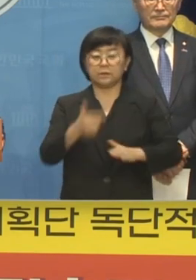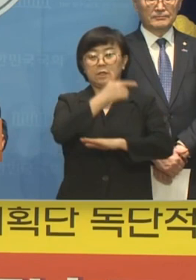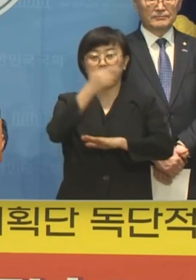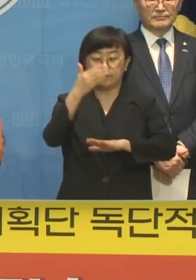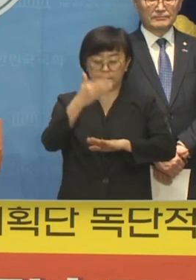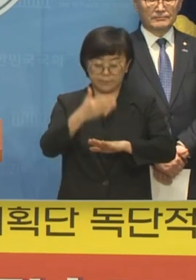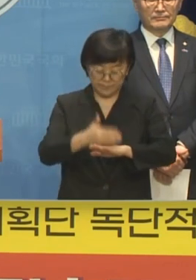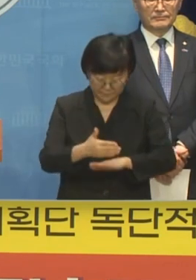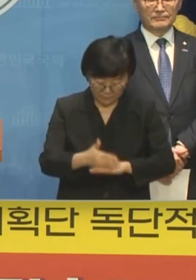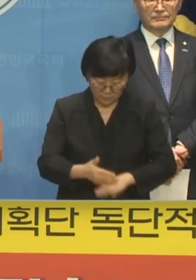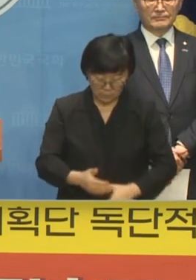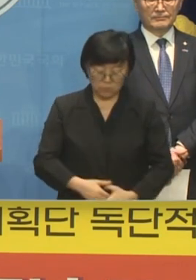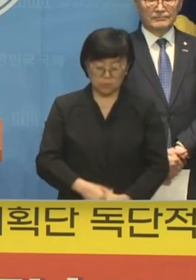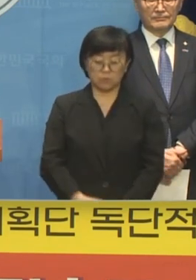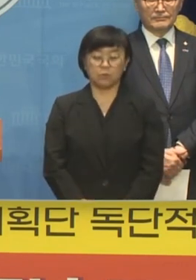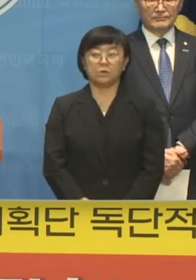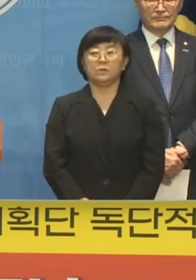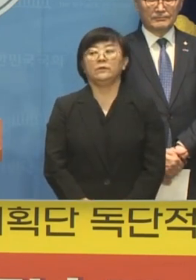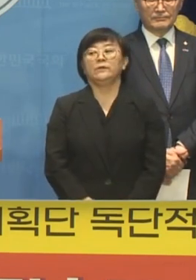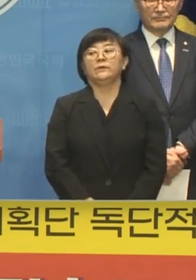감사합니다.